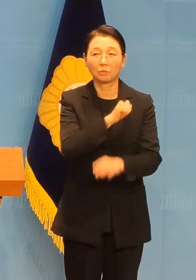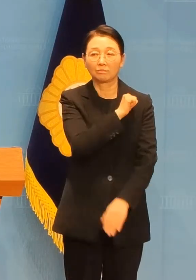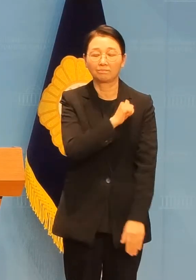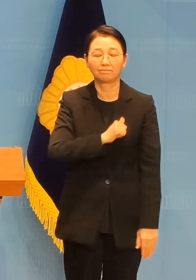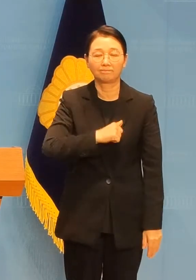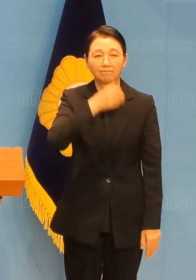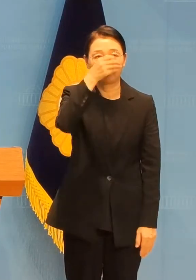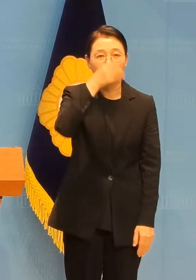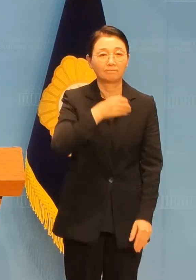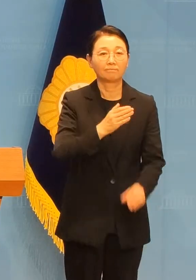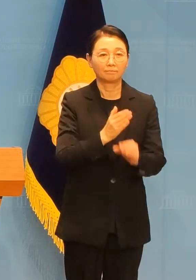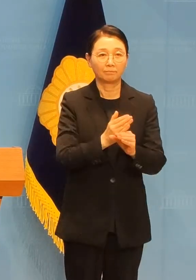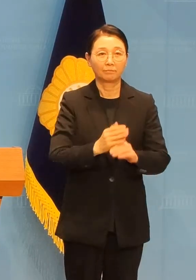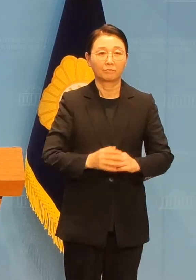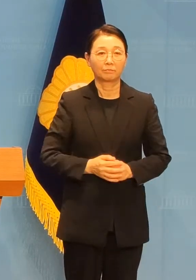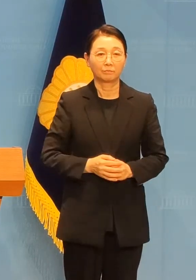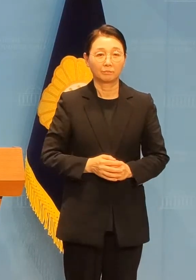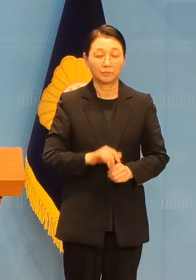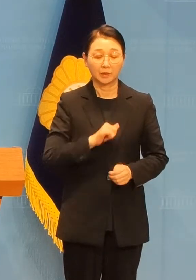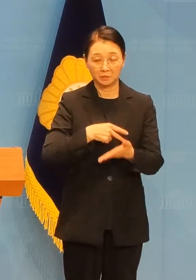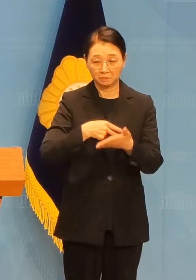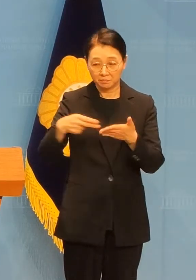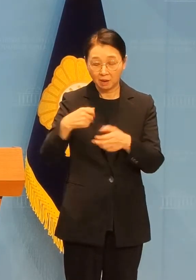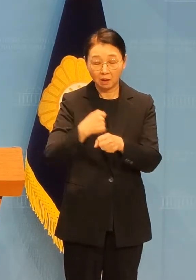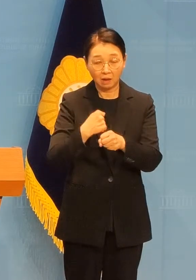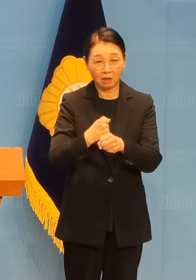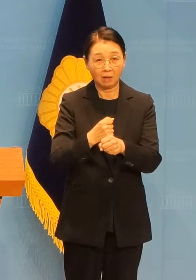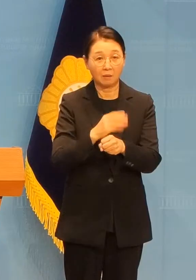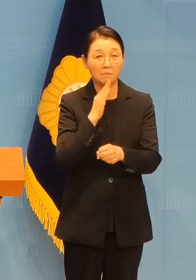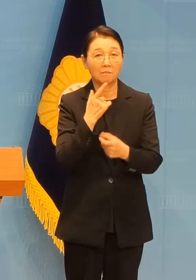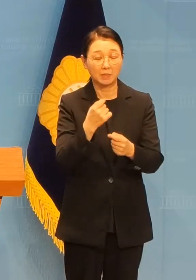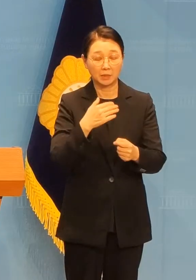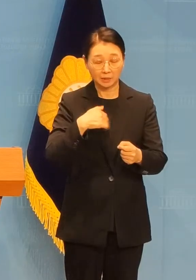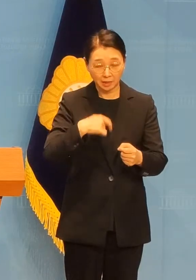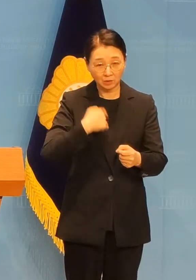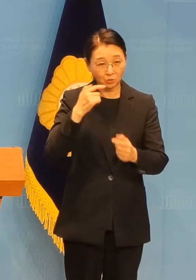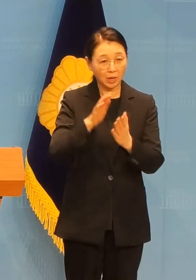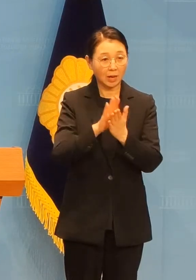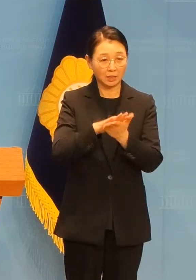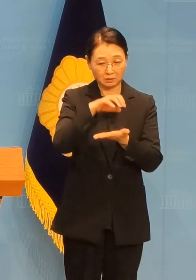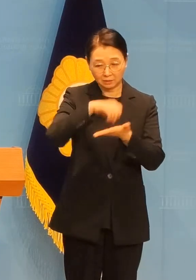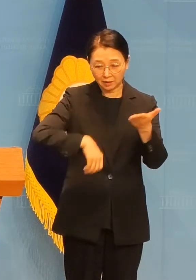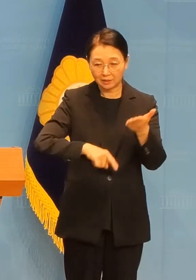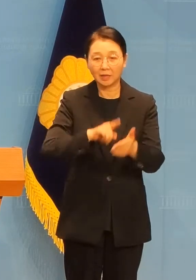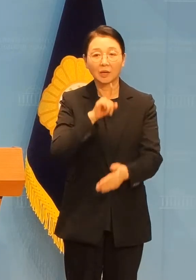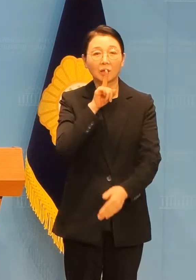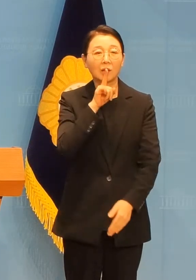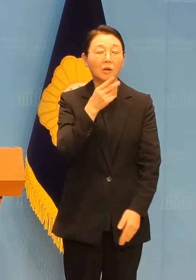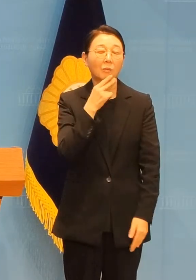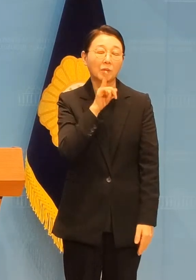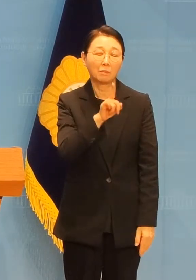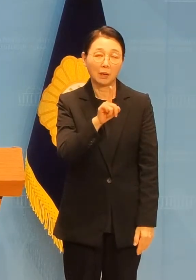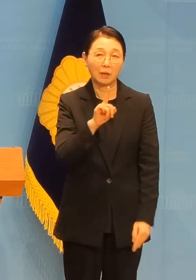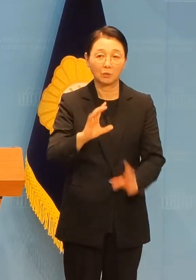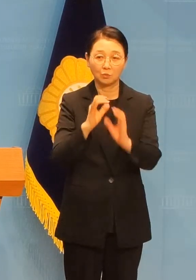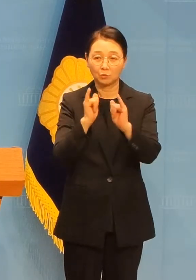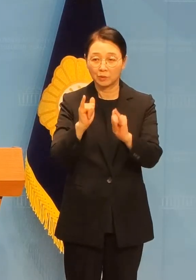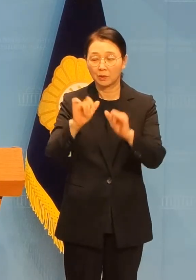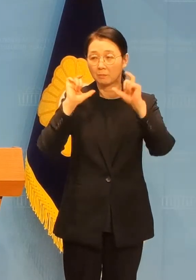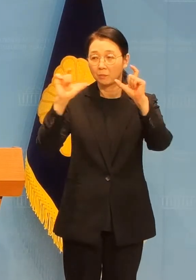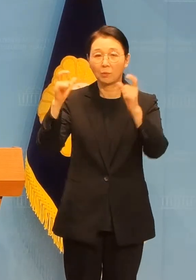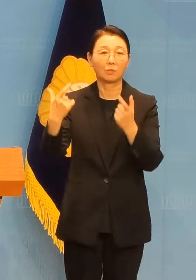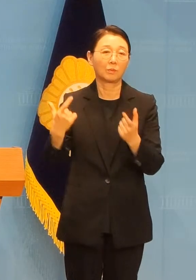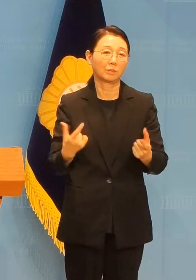있습니다. 제명당하는 한이 있더라도 내 발로 탈당은 안 한다는 발언은 국민을 향한